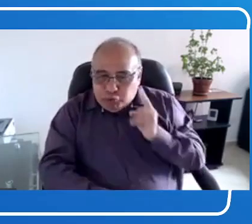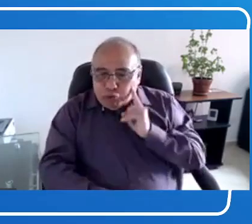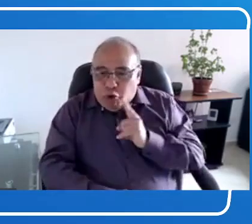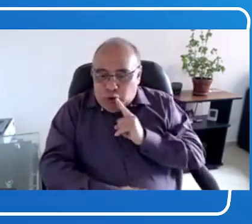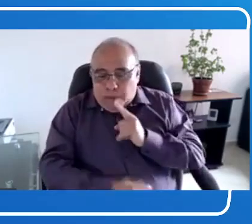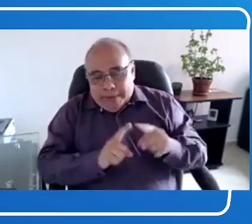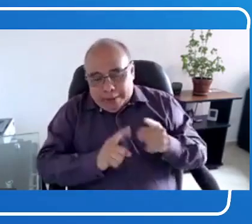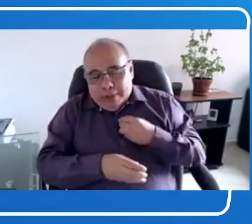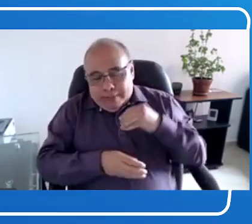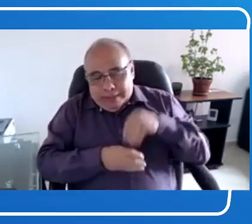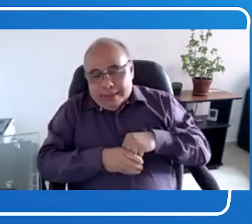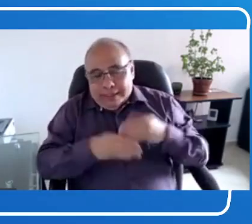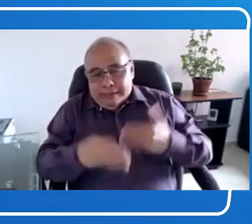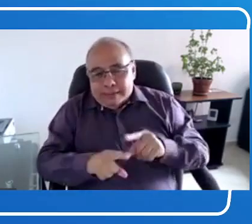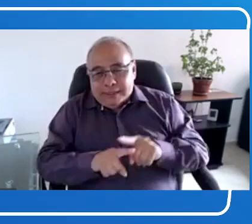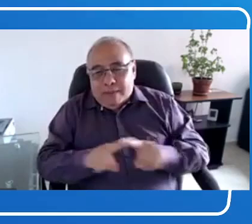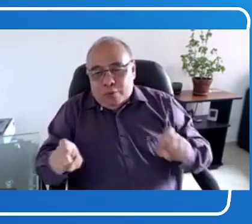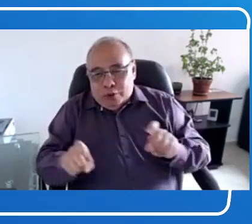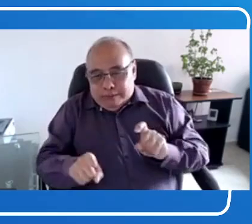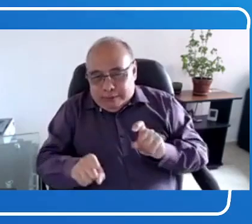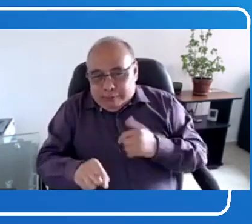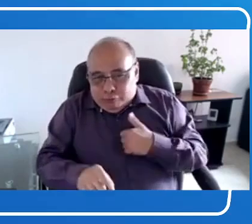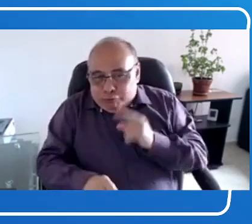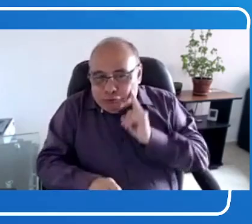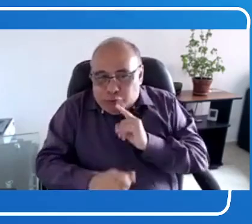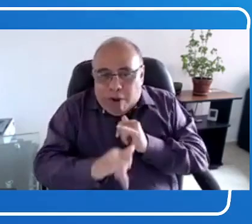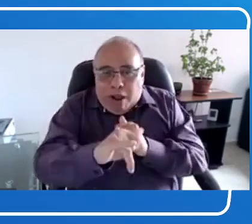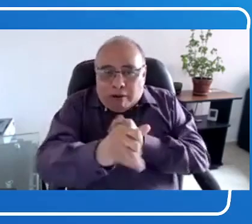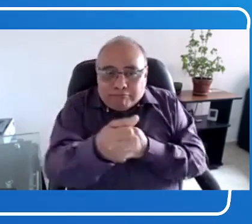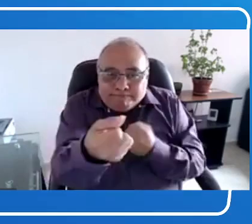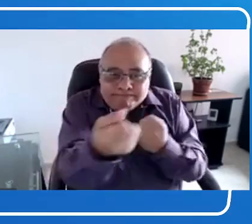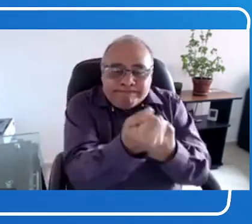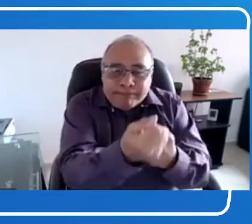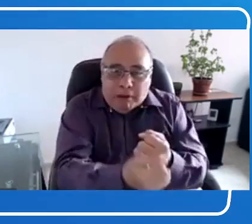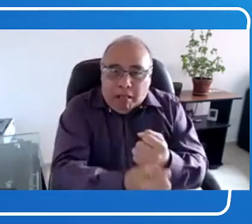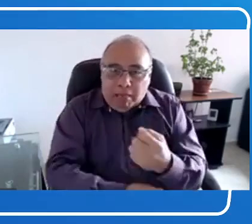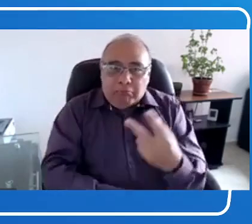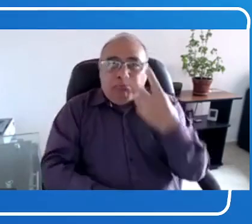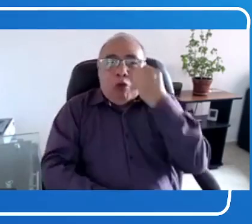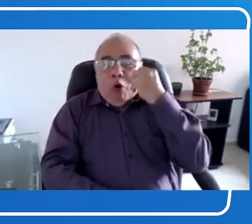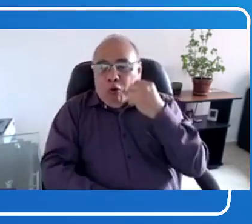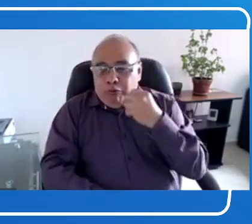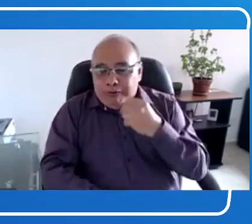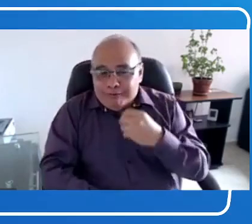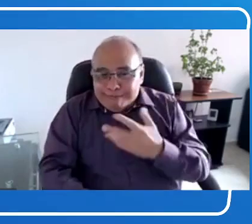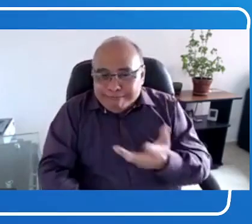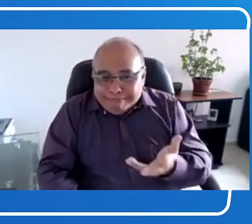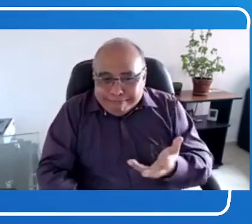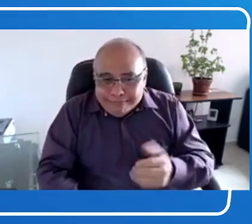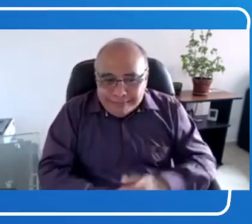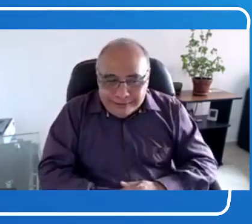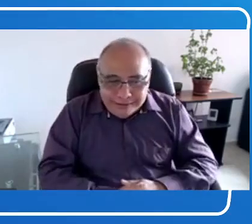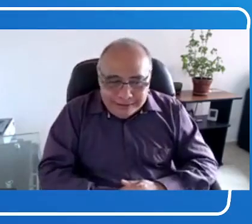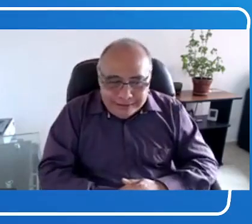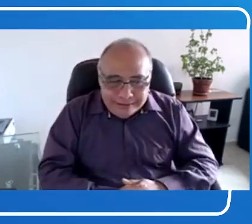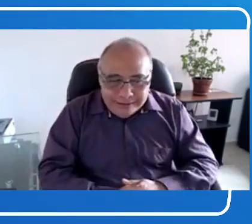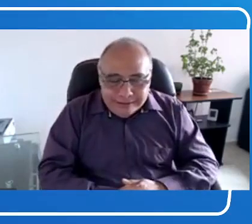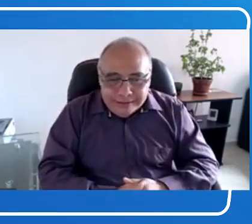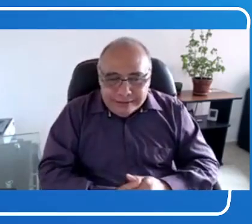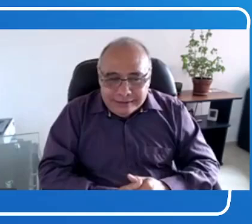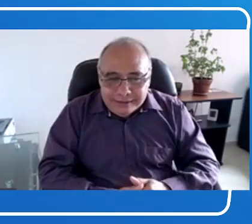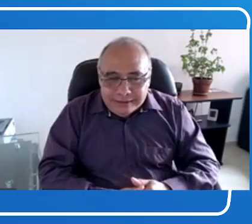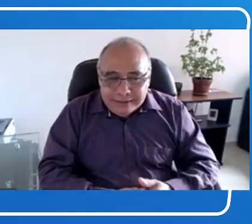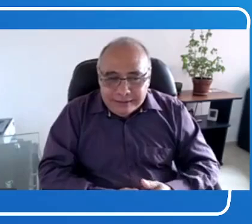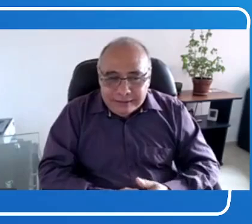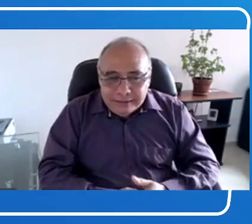que es una persona sorda también y quiere votar por una persona que solamente es sorda porque dice, quiero apoyarla, pero le dicen